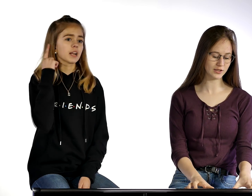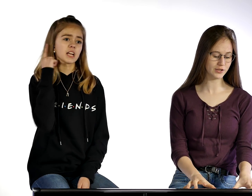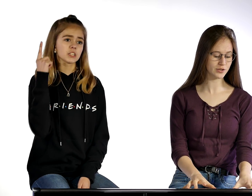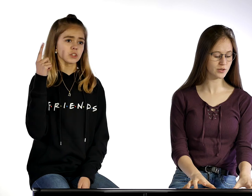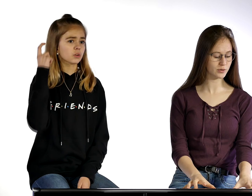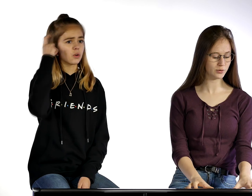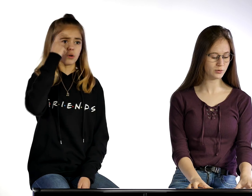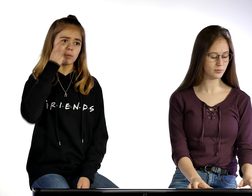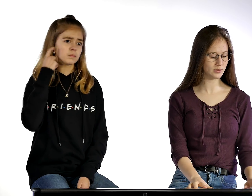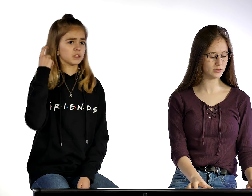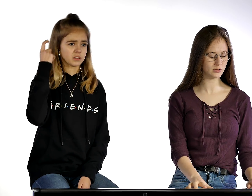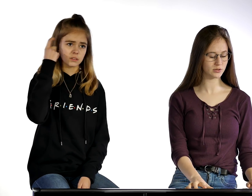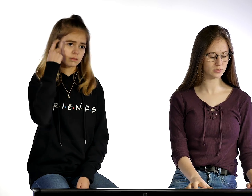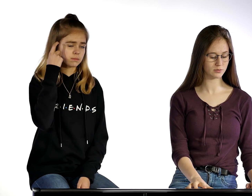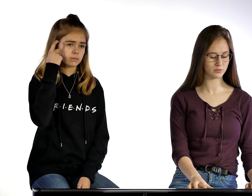Klingt so komisch,